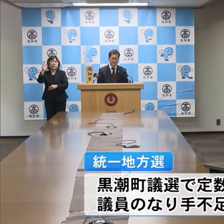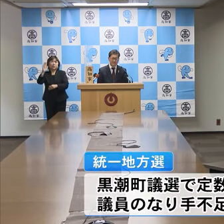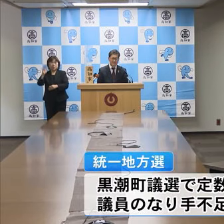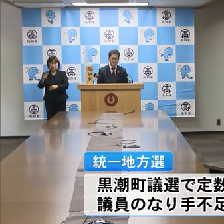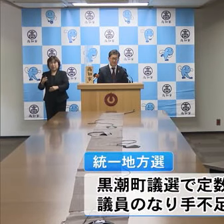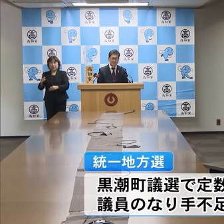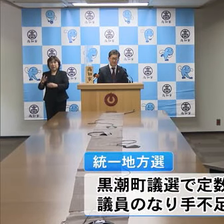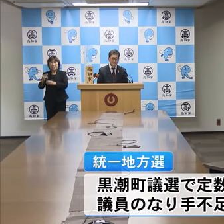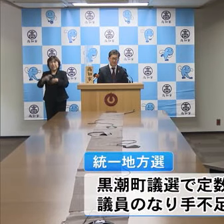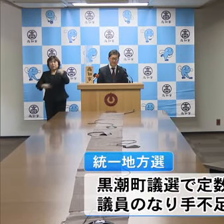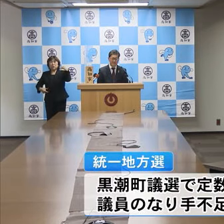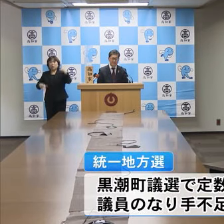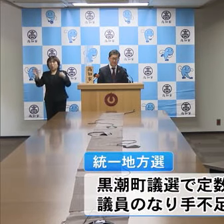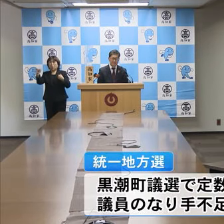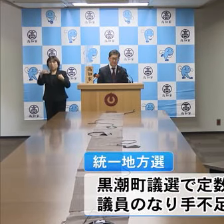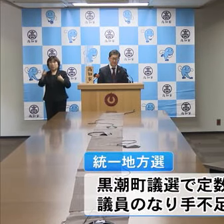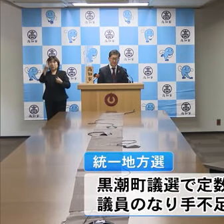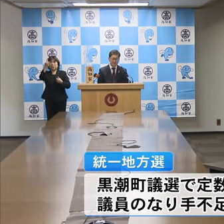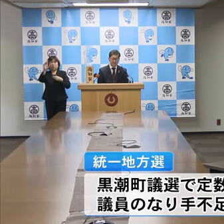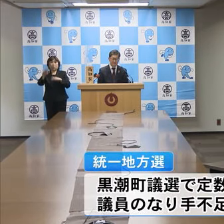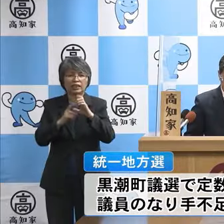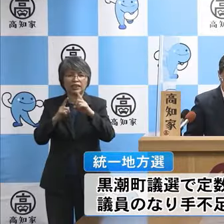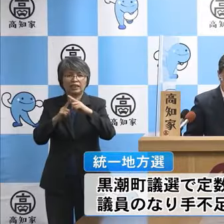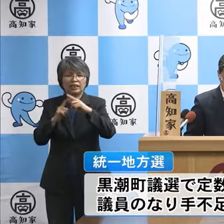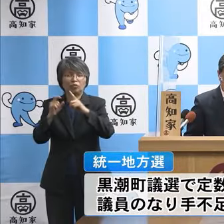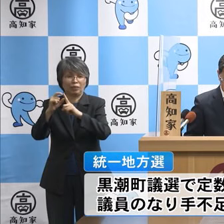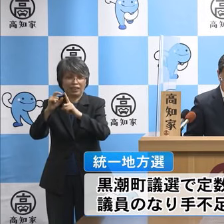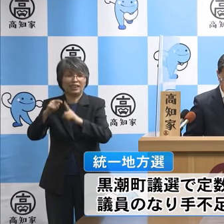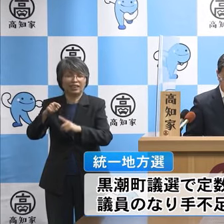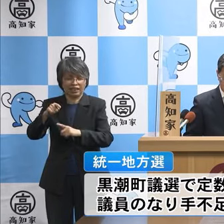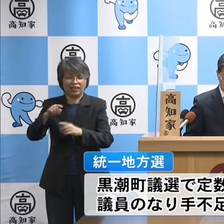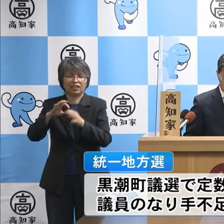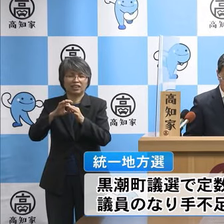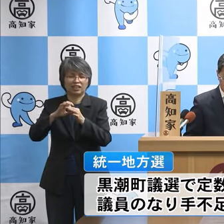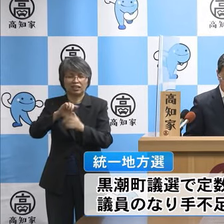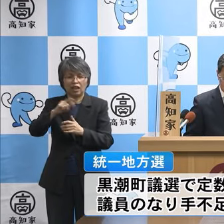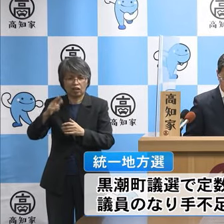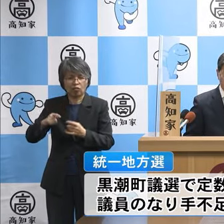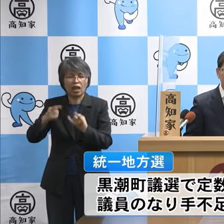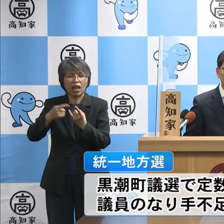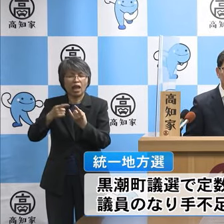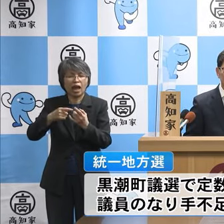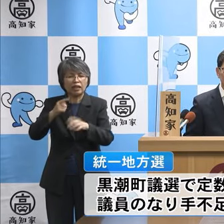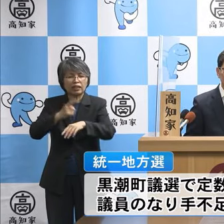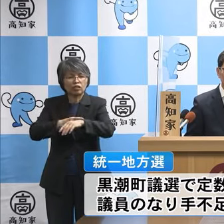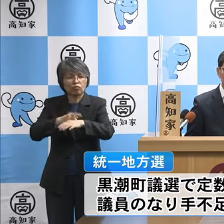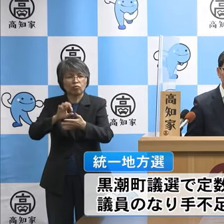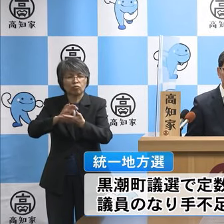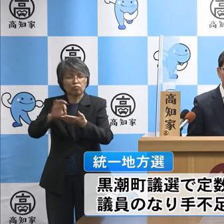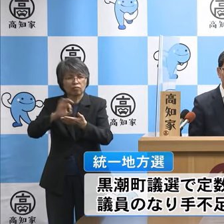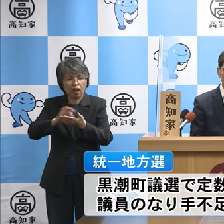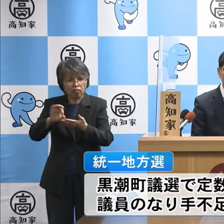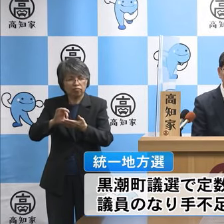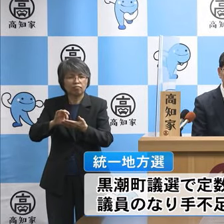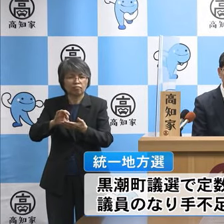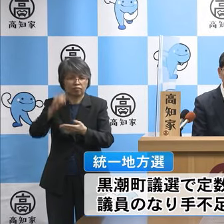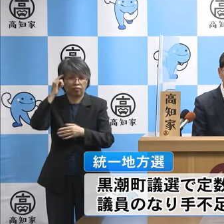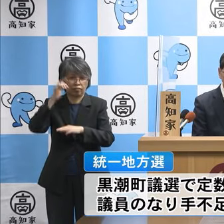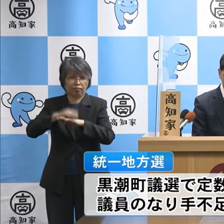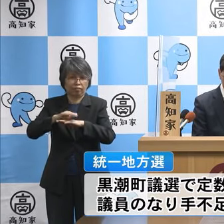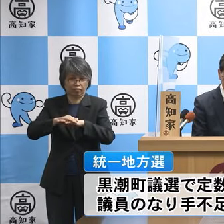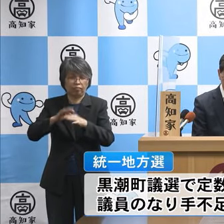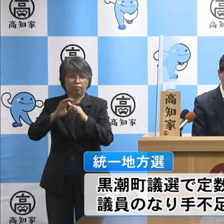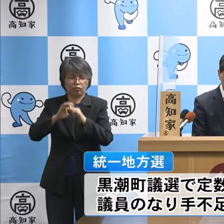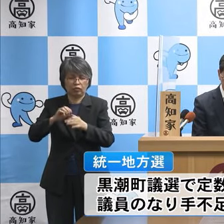また先日行われた統一地方選では、黒潮町議選で定数割れが起きるなど、議員のなり手